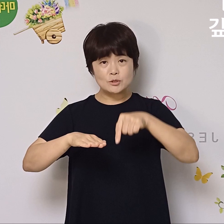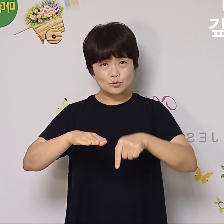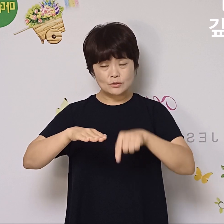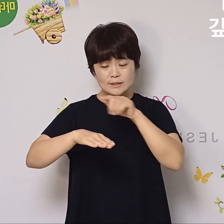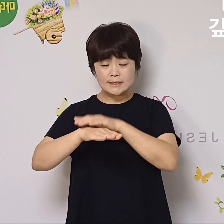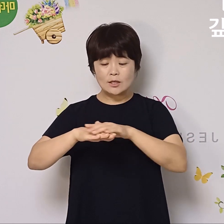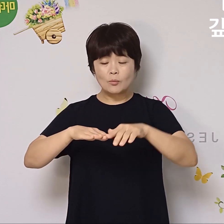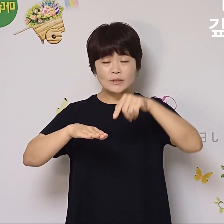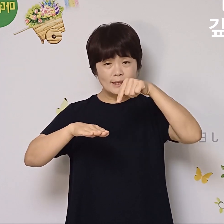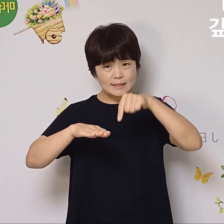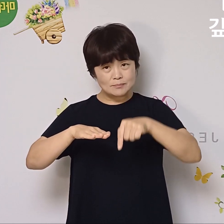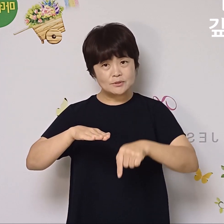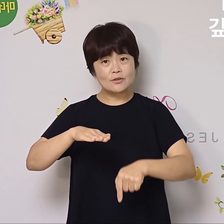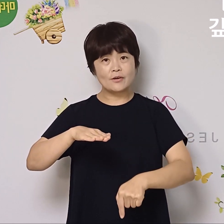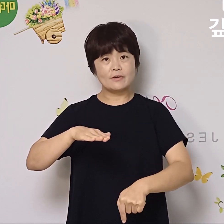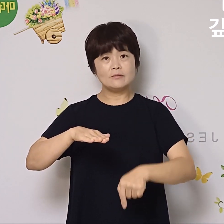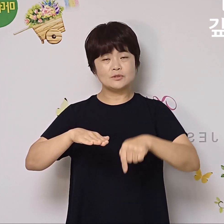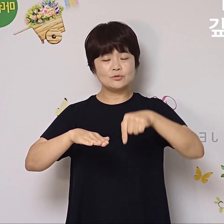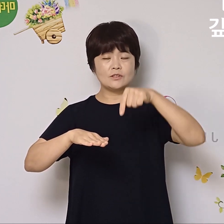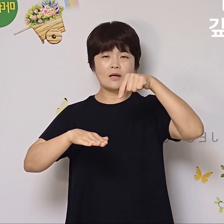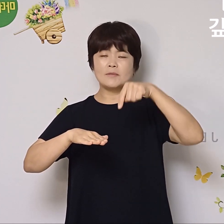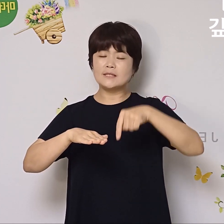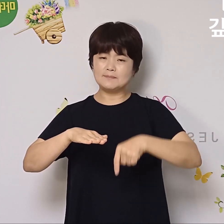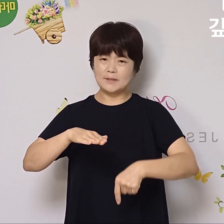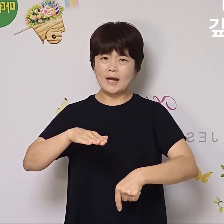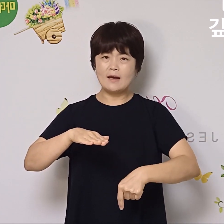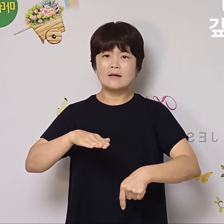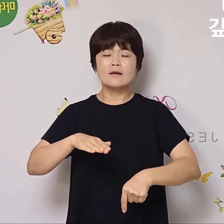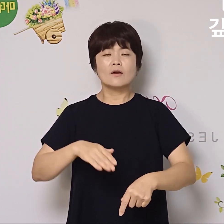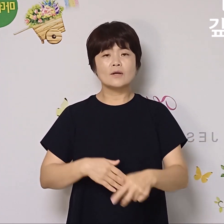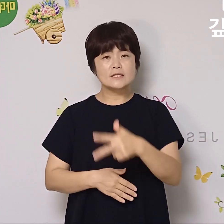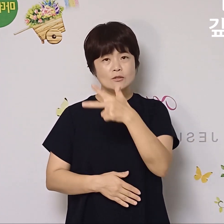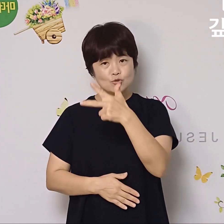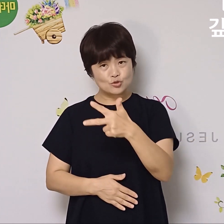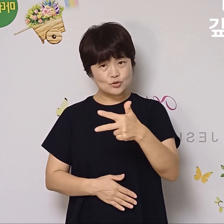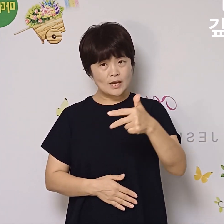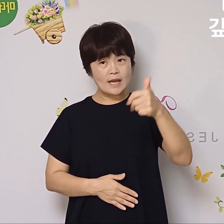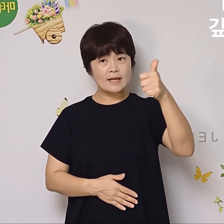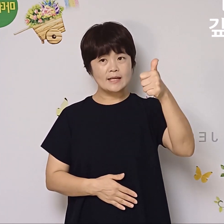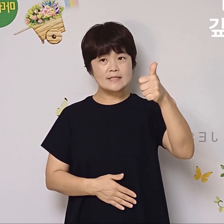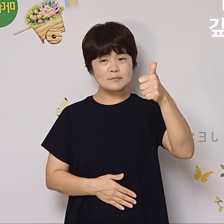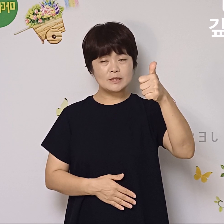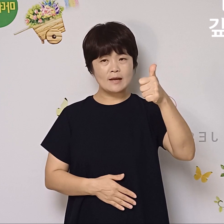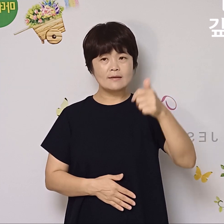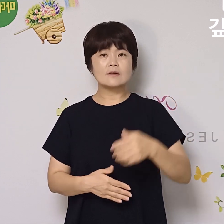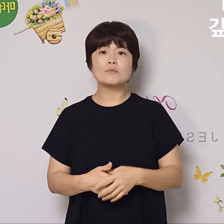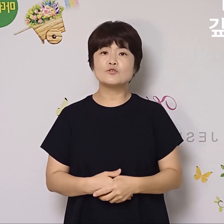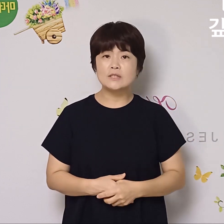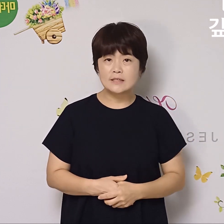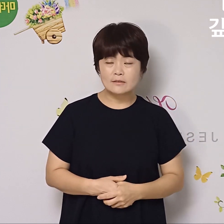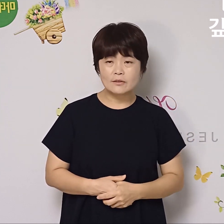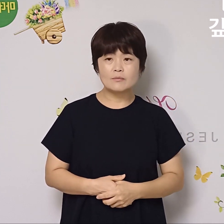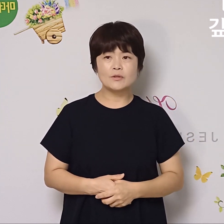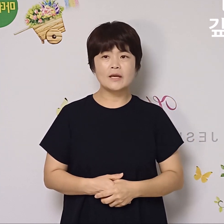밑으로 그거보다 깊은 거예요. 쑥 들어가면 깊다. 거기서 주의에까지입니다. 그러면 둘째 단 연결해